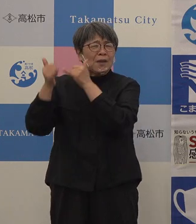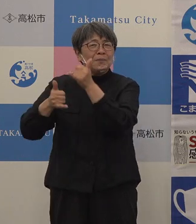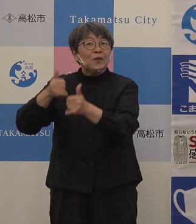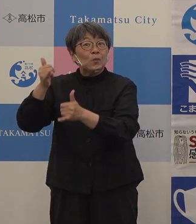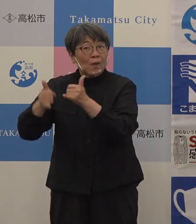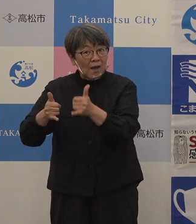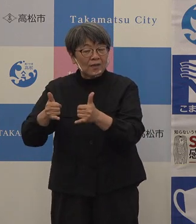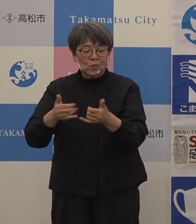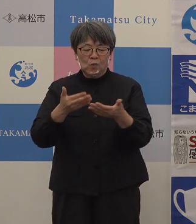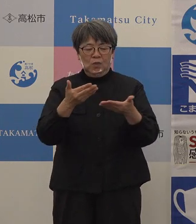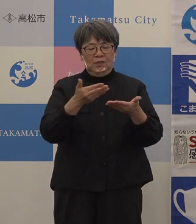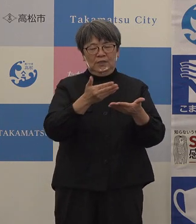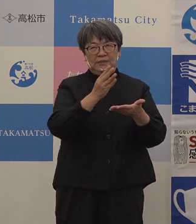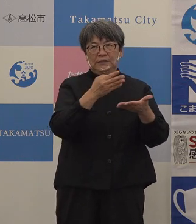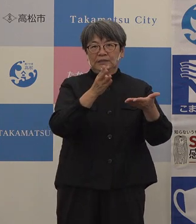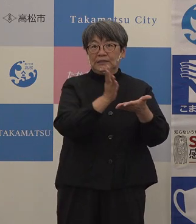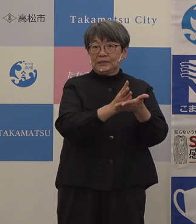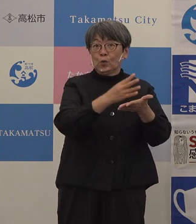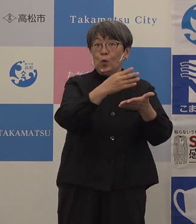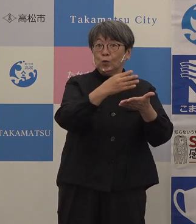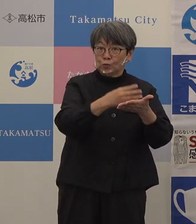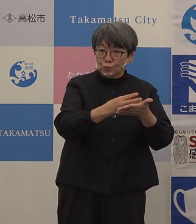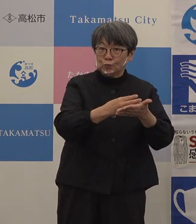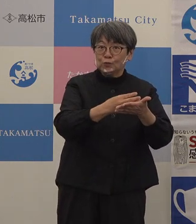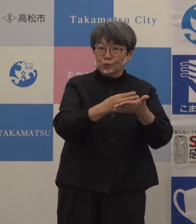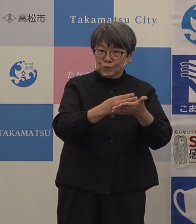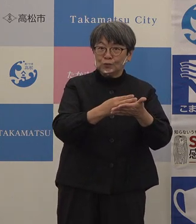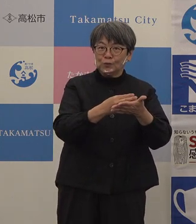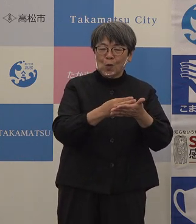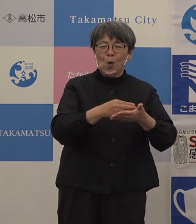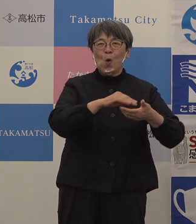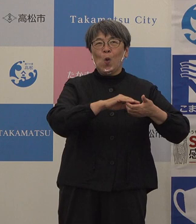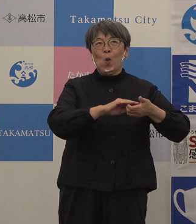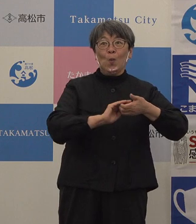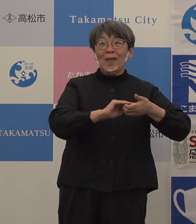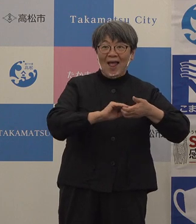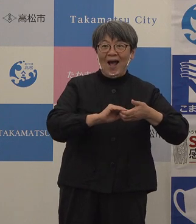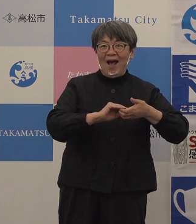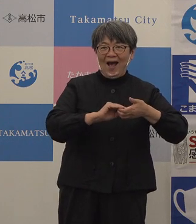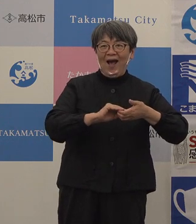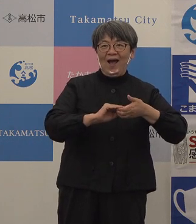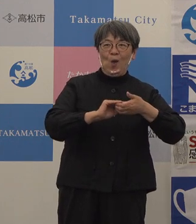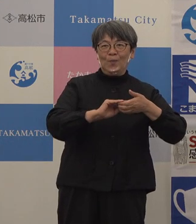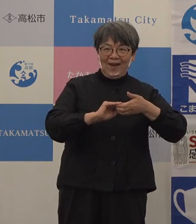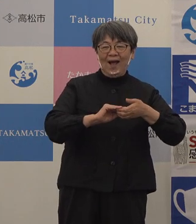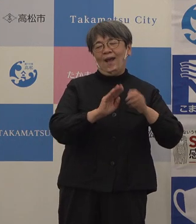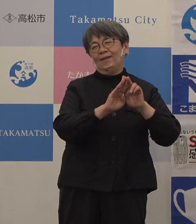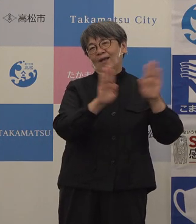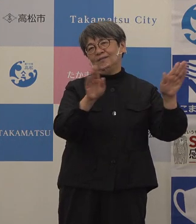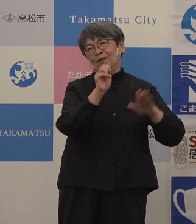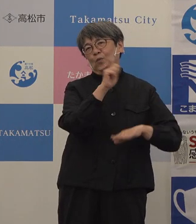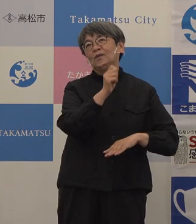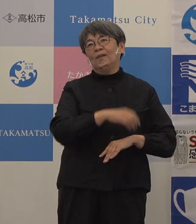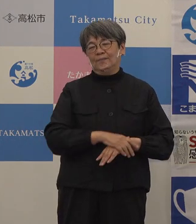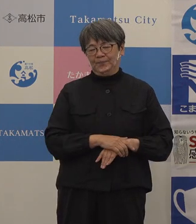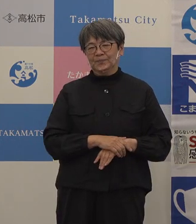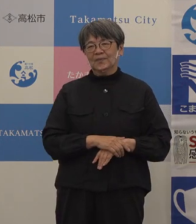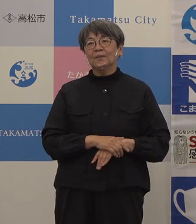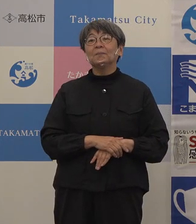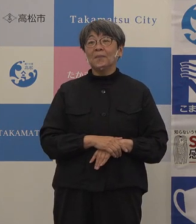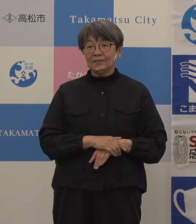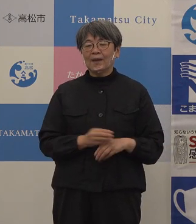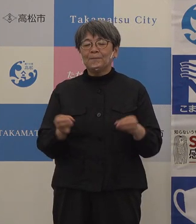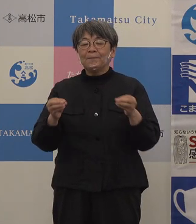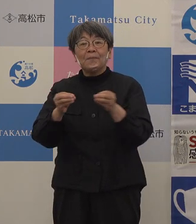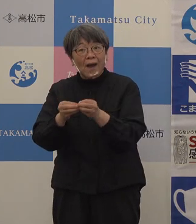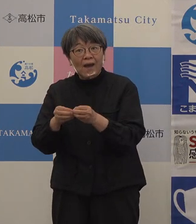ラ二人奥方の開催が予定されているところでございます。また関連イベント